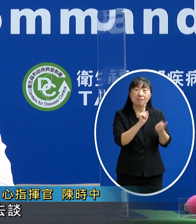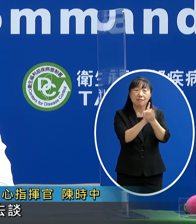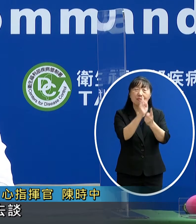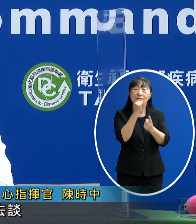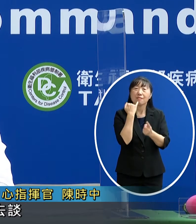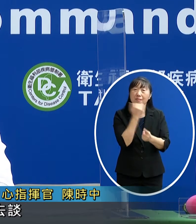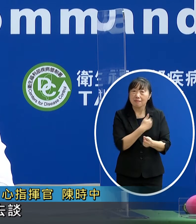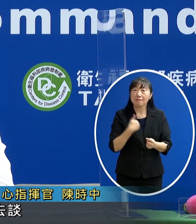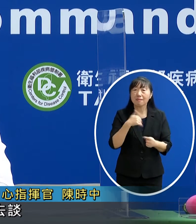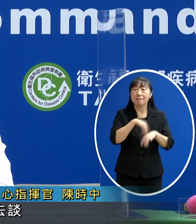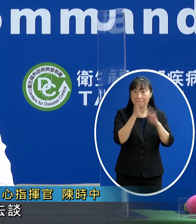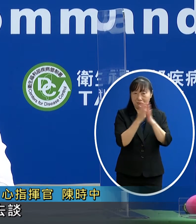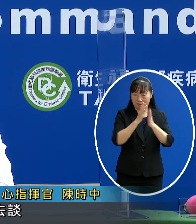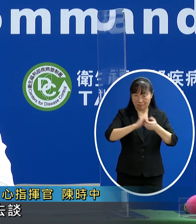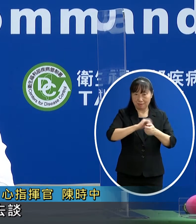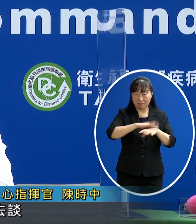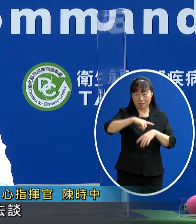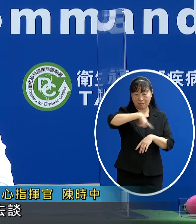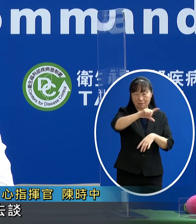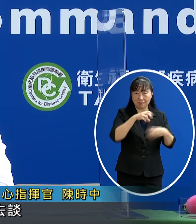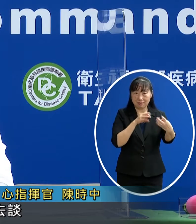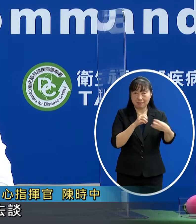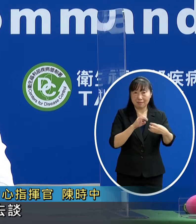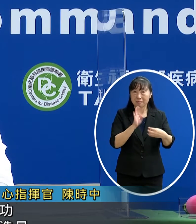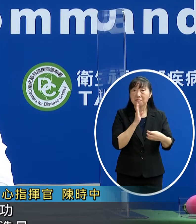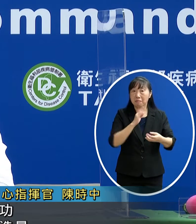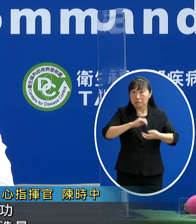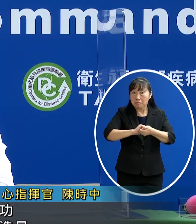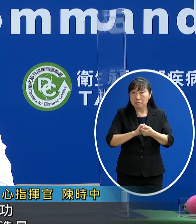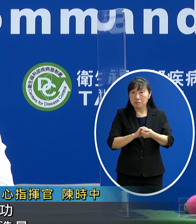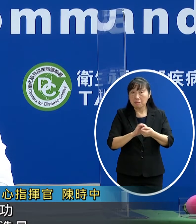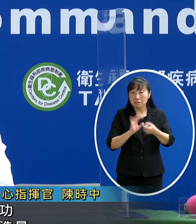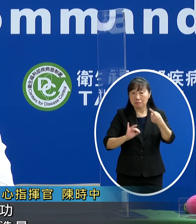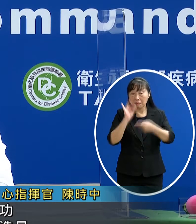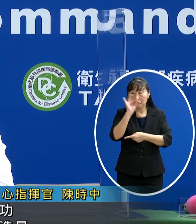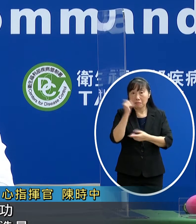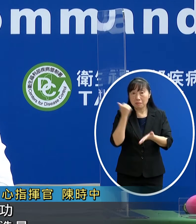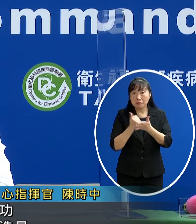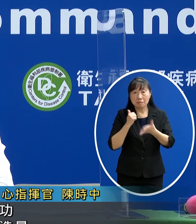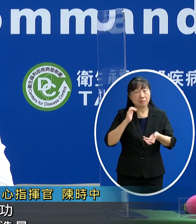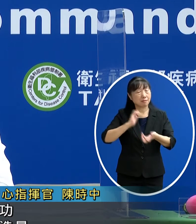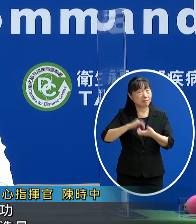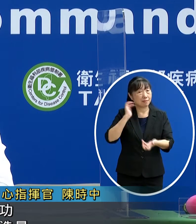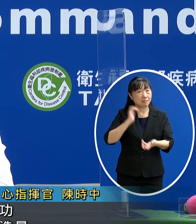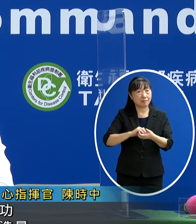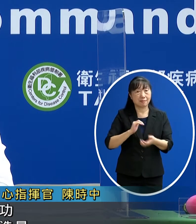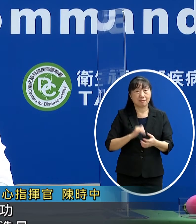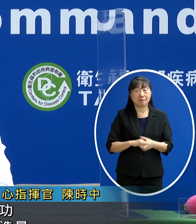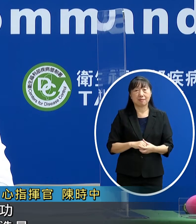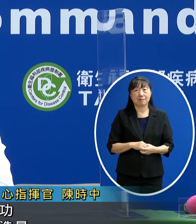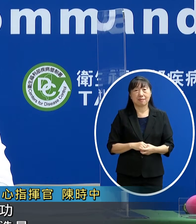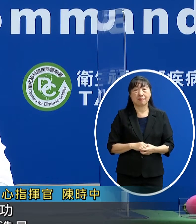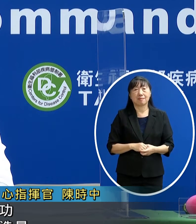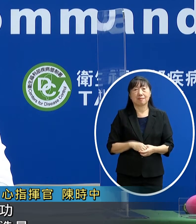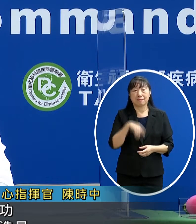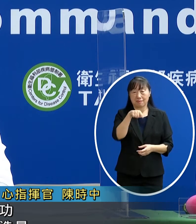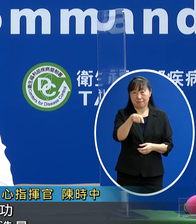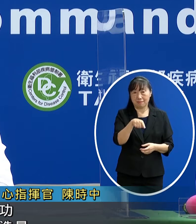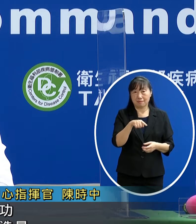都会去谈，好，但是没有办法保证每一件谈的都会成功，好，这有牵涉到一个制